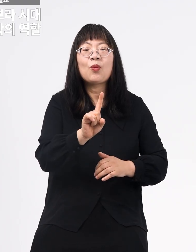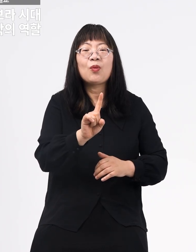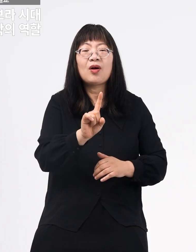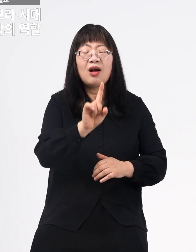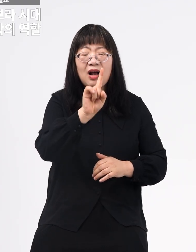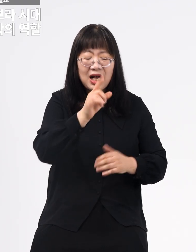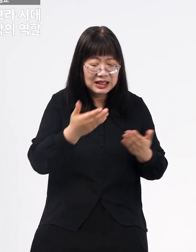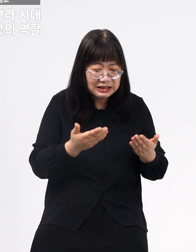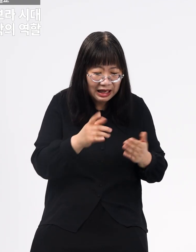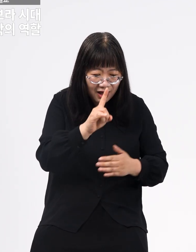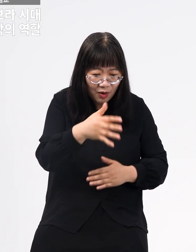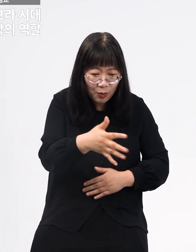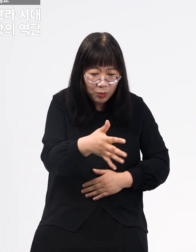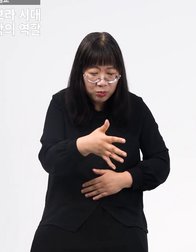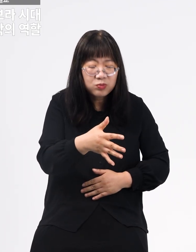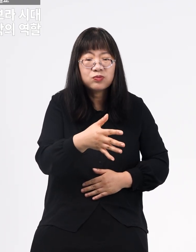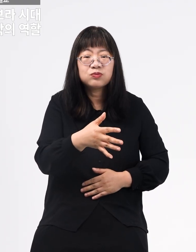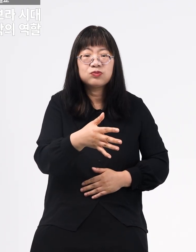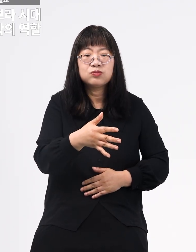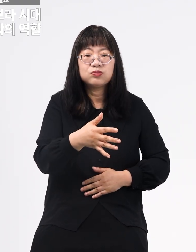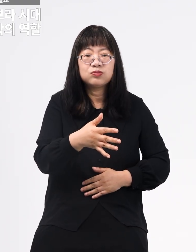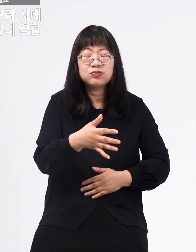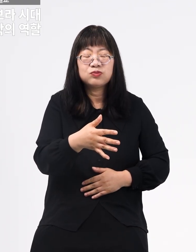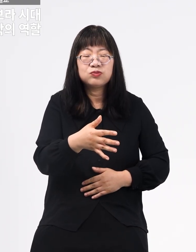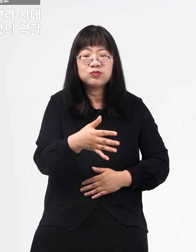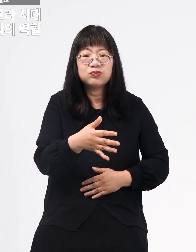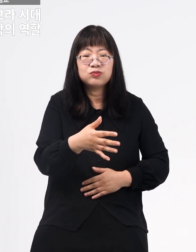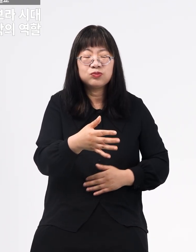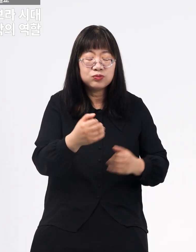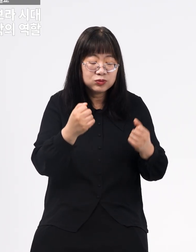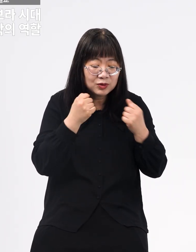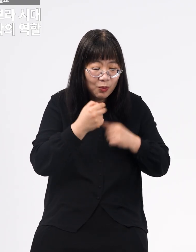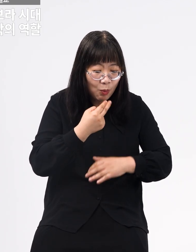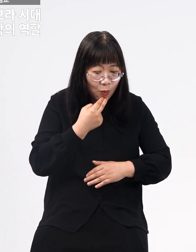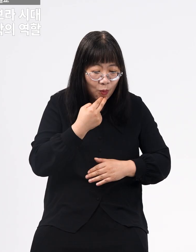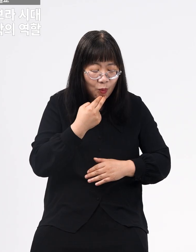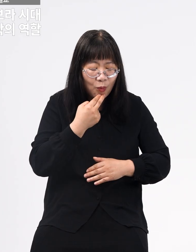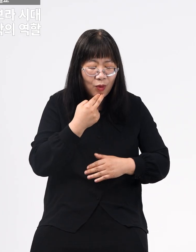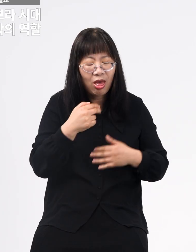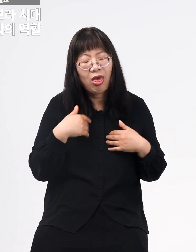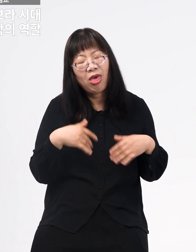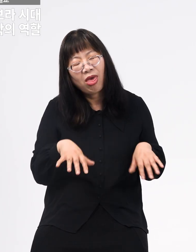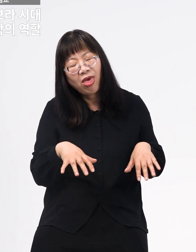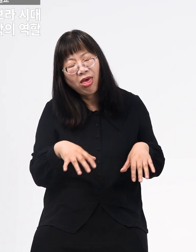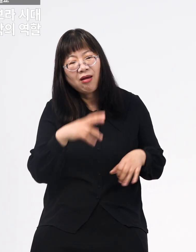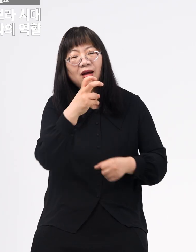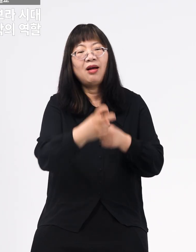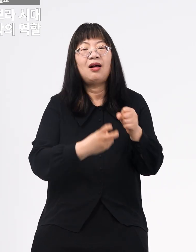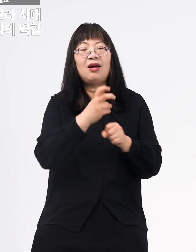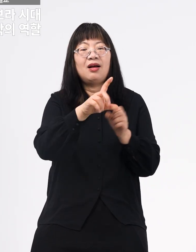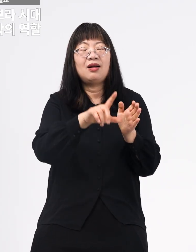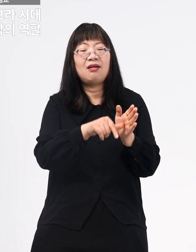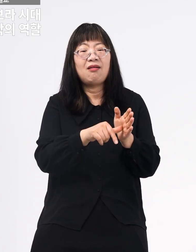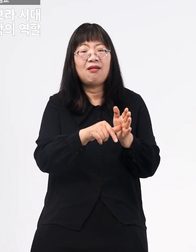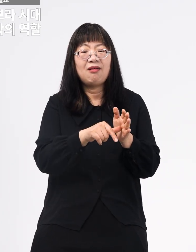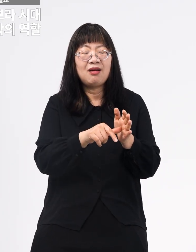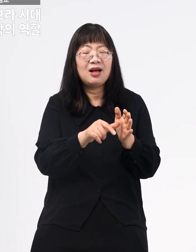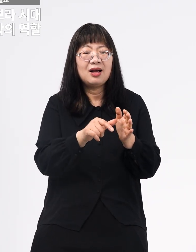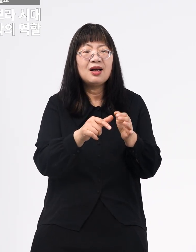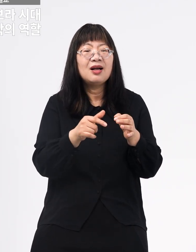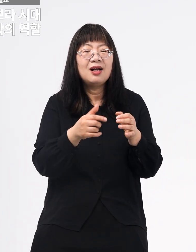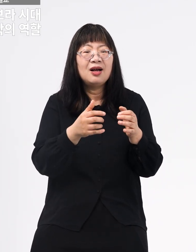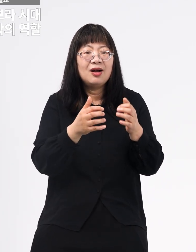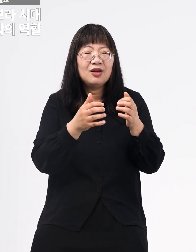거예요. 할 수도 없는 거예요. 무기력한 20년의 세월이 부르짖음 가운데